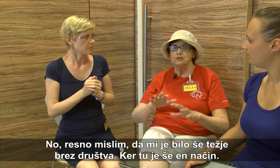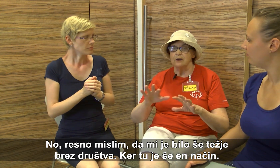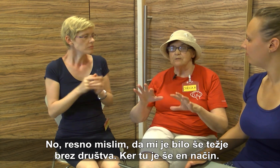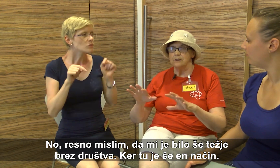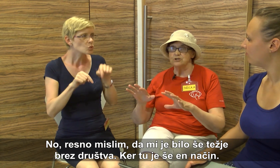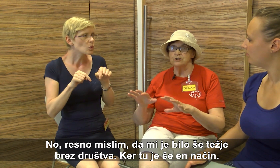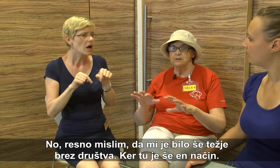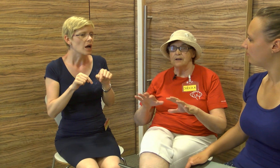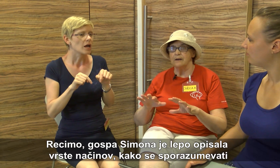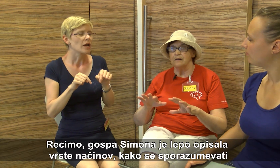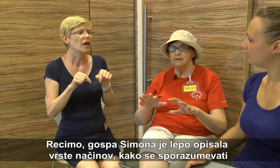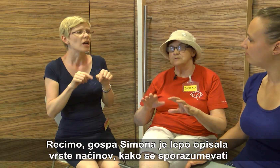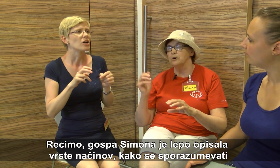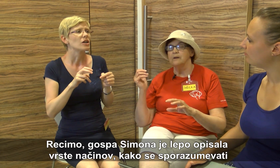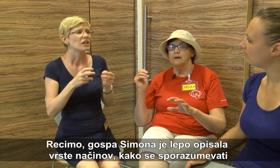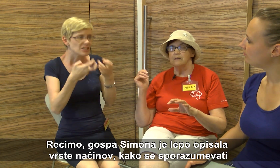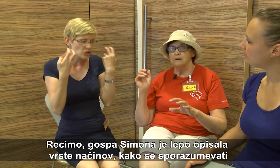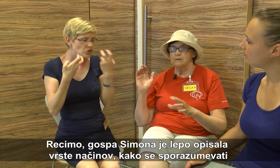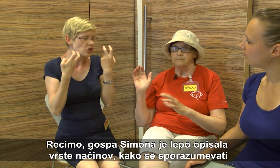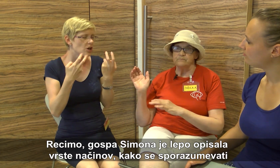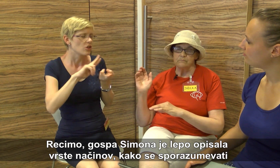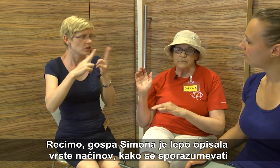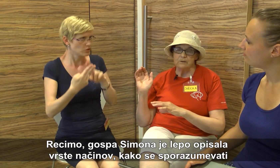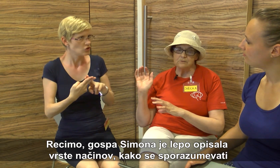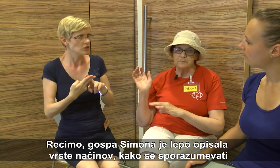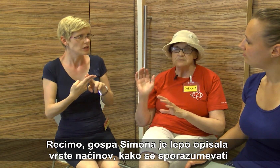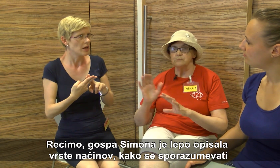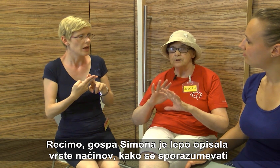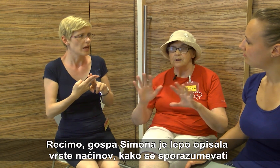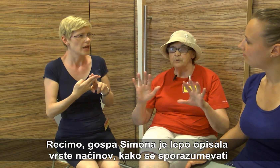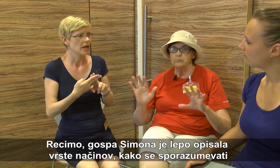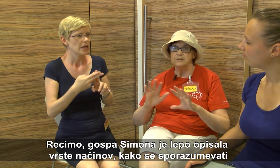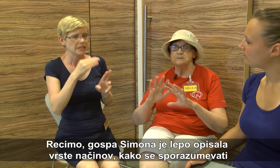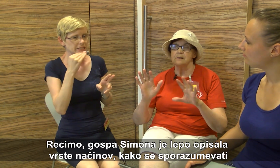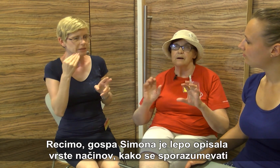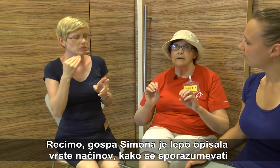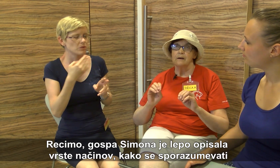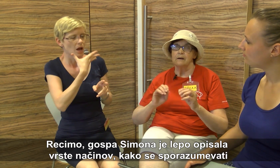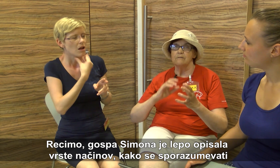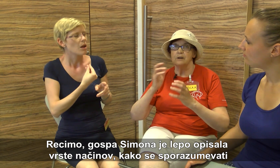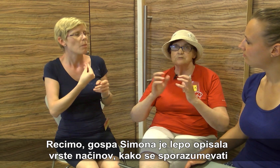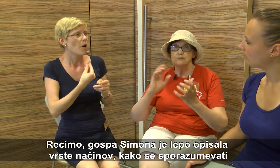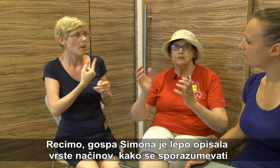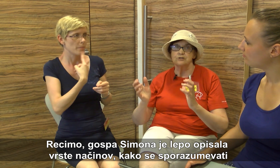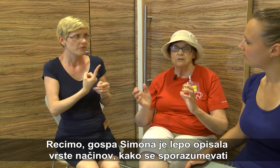ту иша је начина, рецимо, госпа Симона је лепо описала